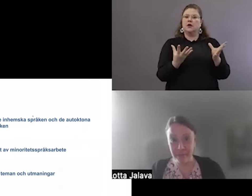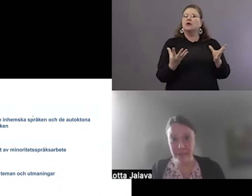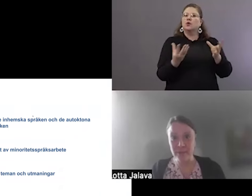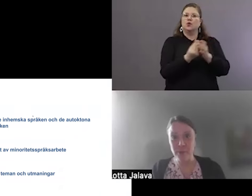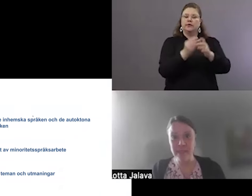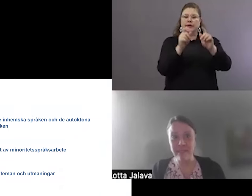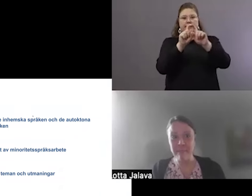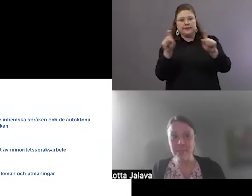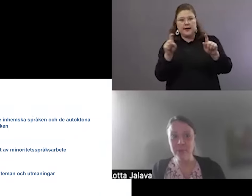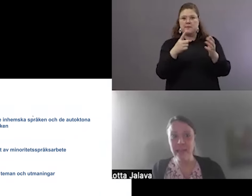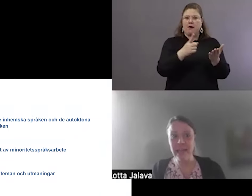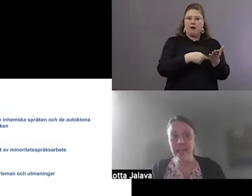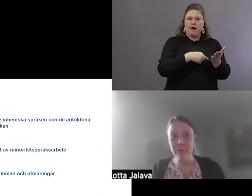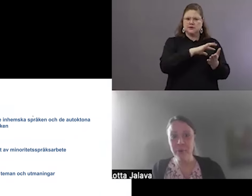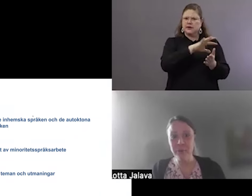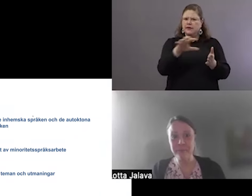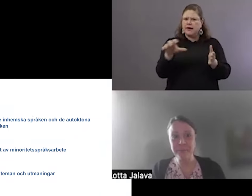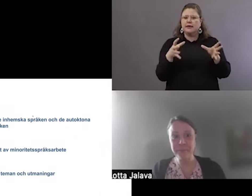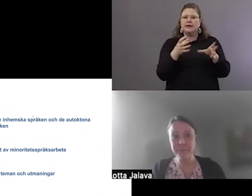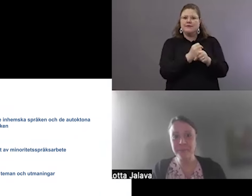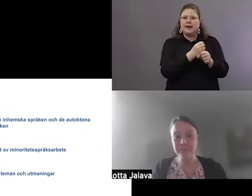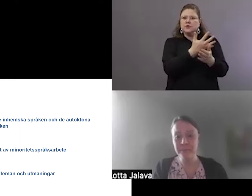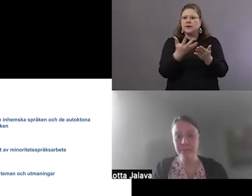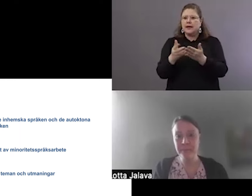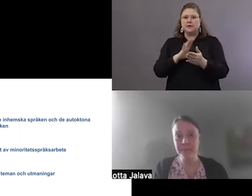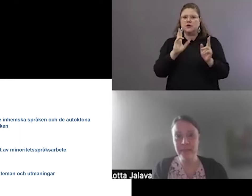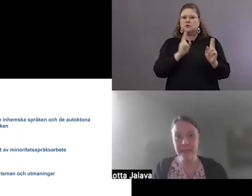joita Suomessa vähemmistökielillä on.